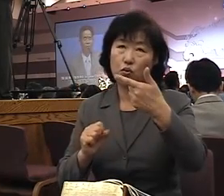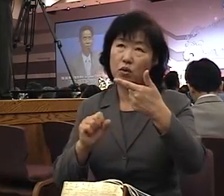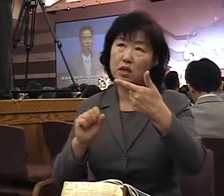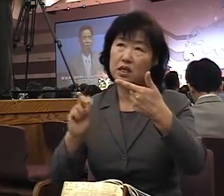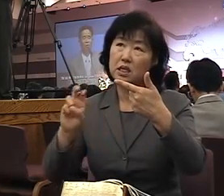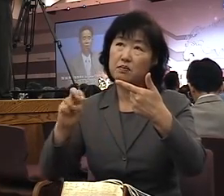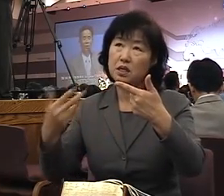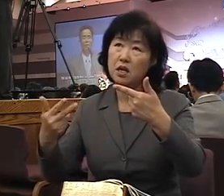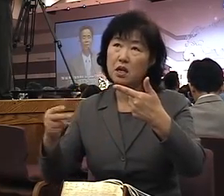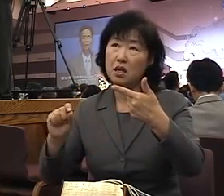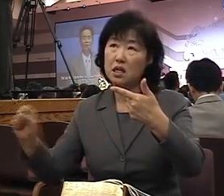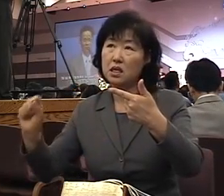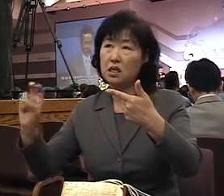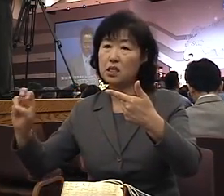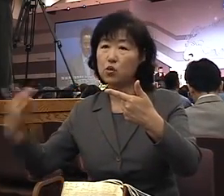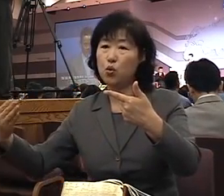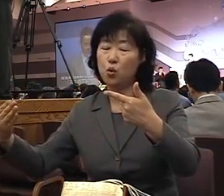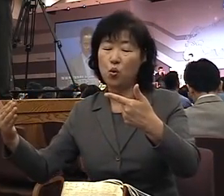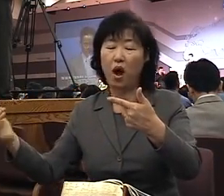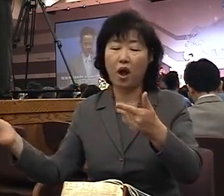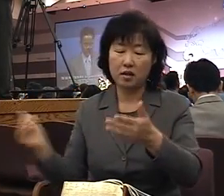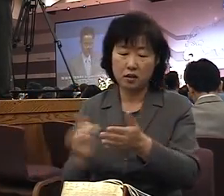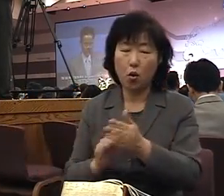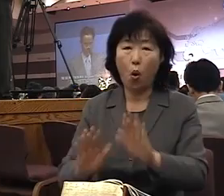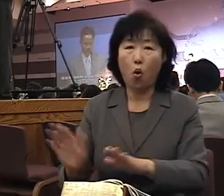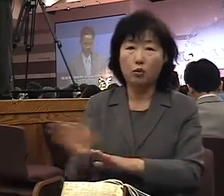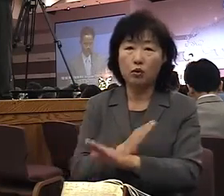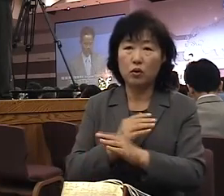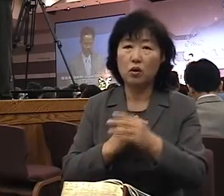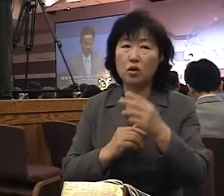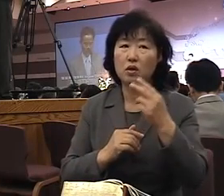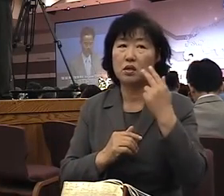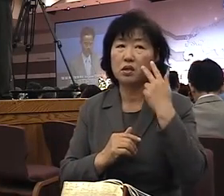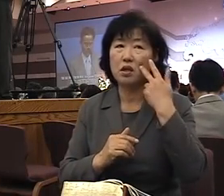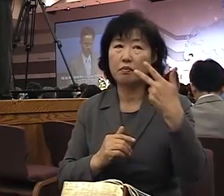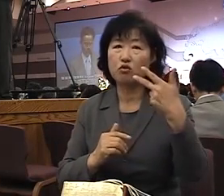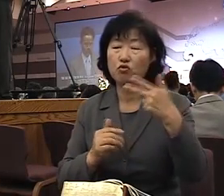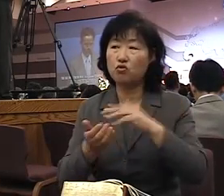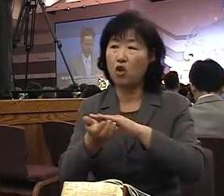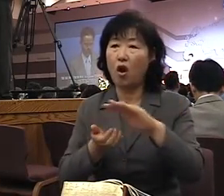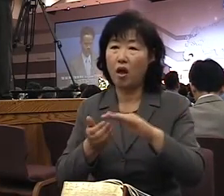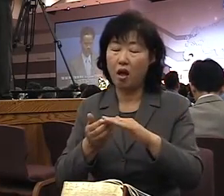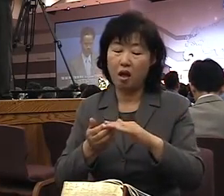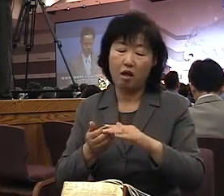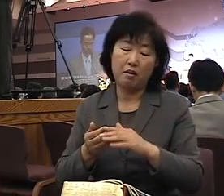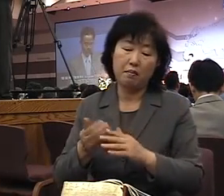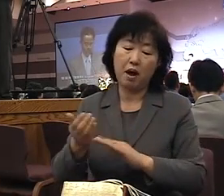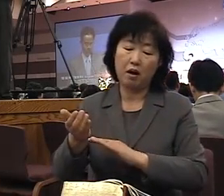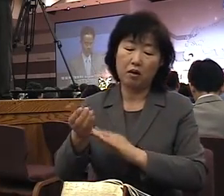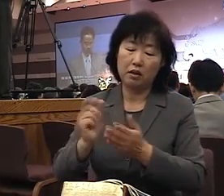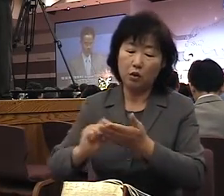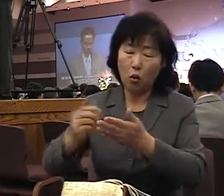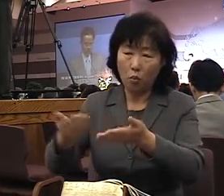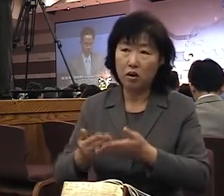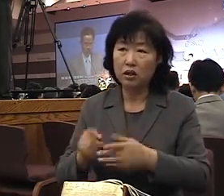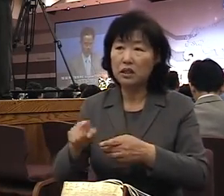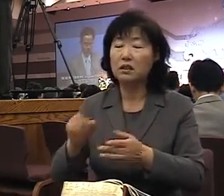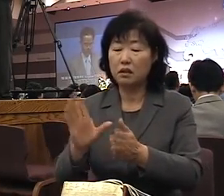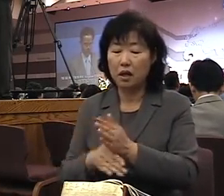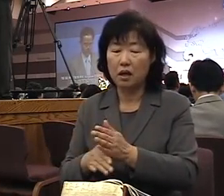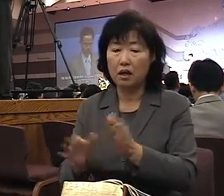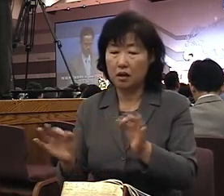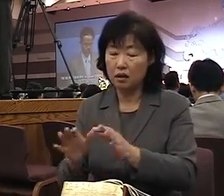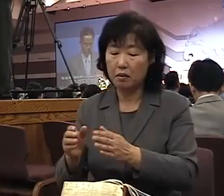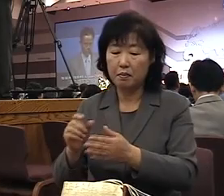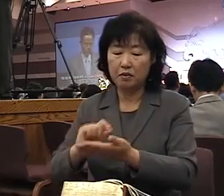29일까지인데요. 오늘부터 3주간 등록을 받습니다. VBS 당일에는 등록을 받지 않으니까